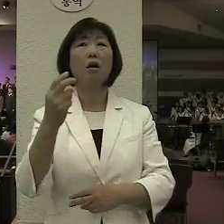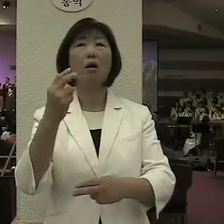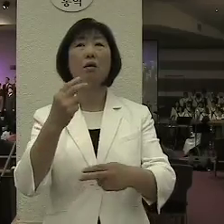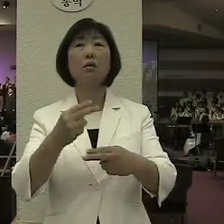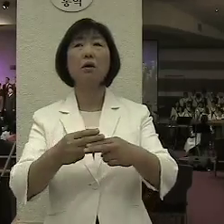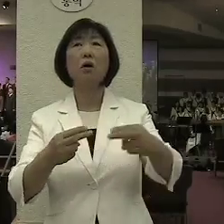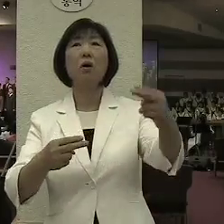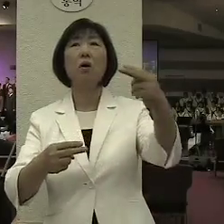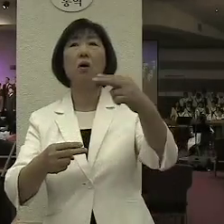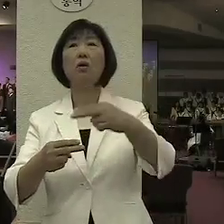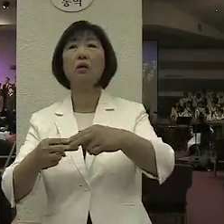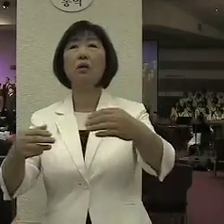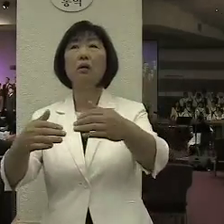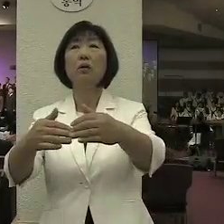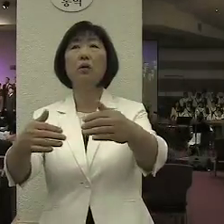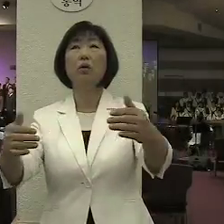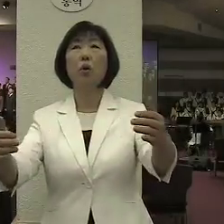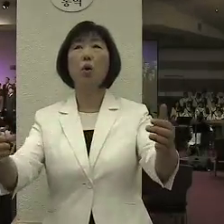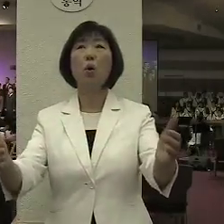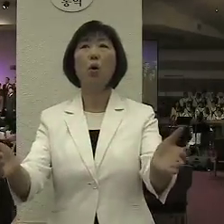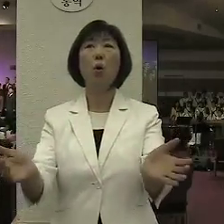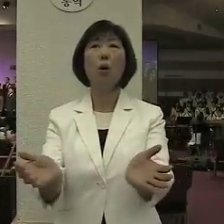자랑스러운 우리 형제님들 나오셔서